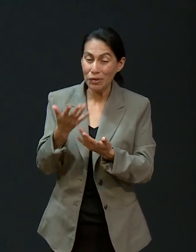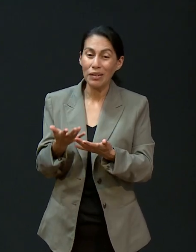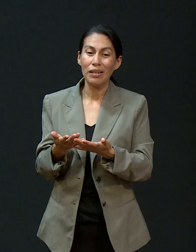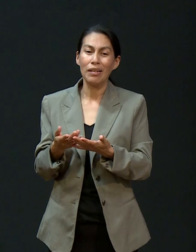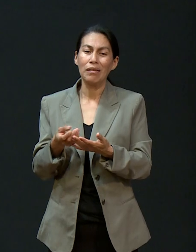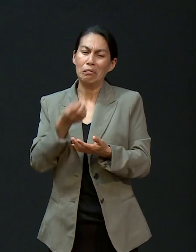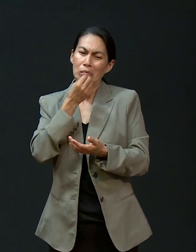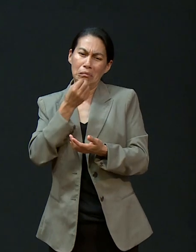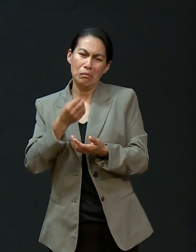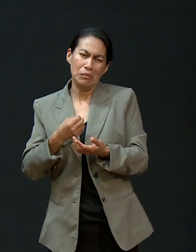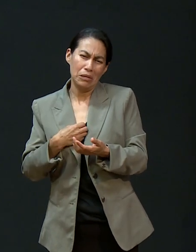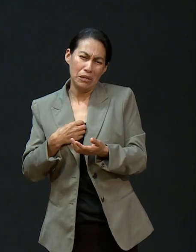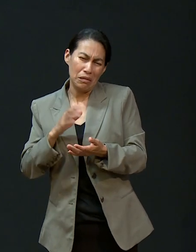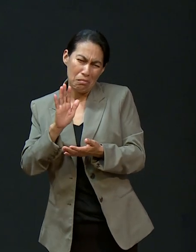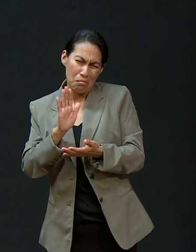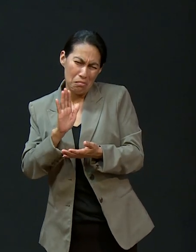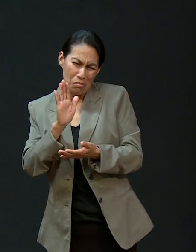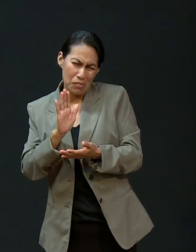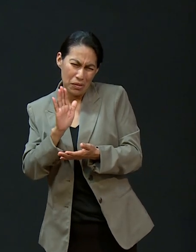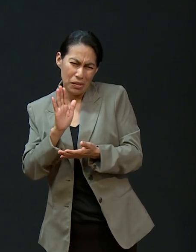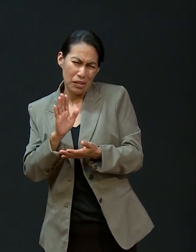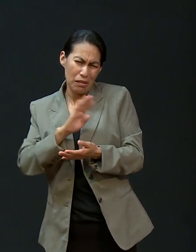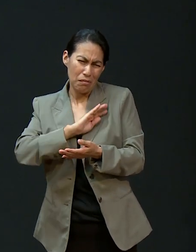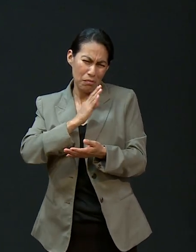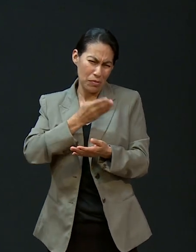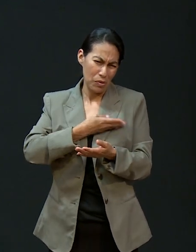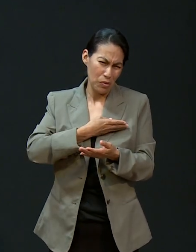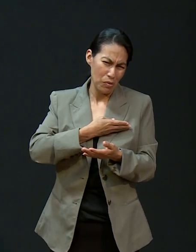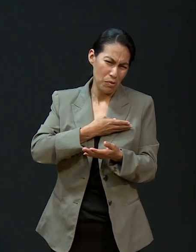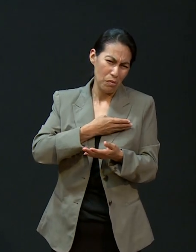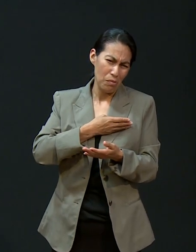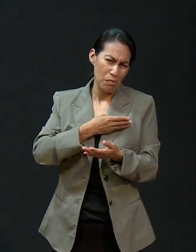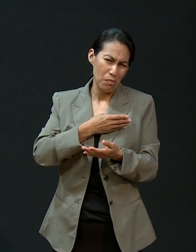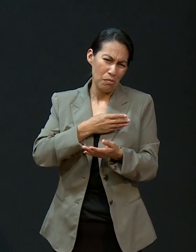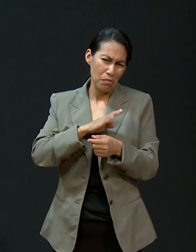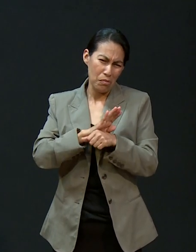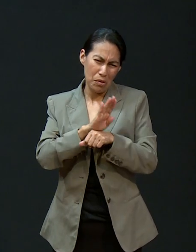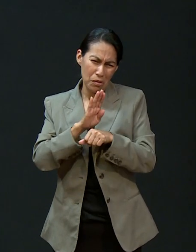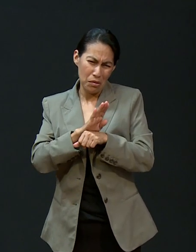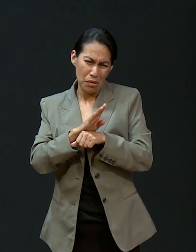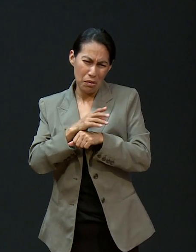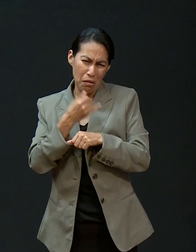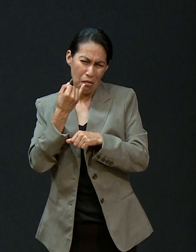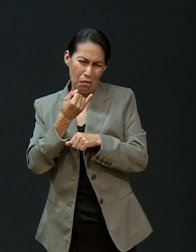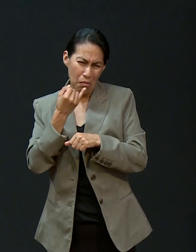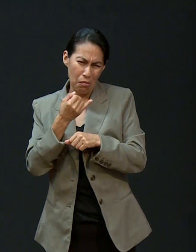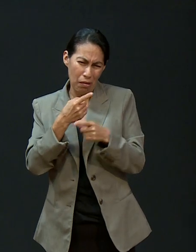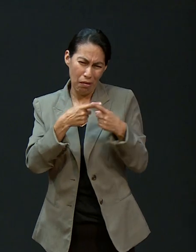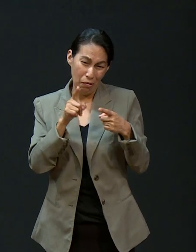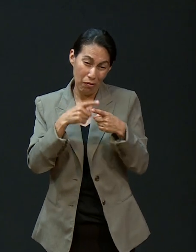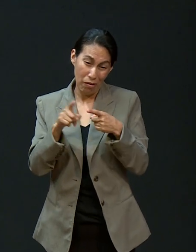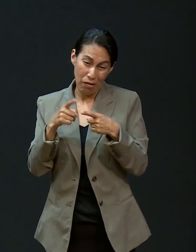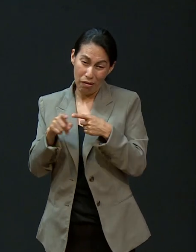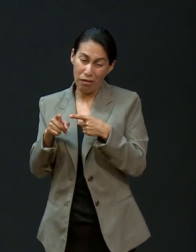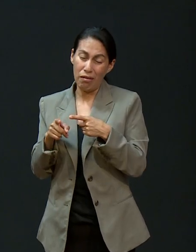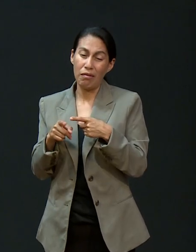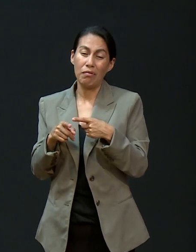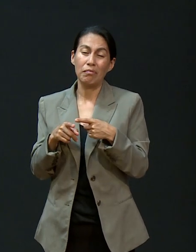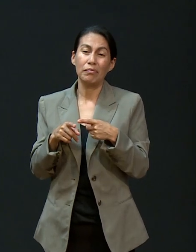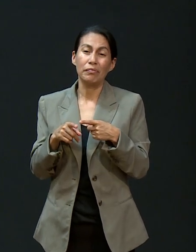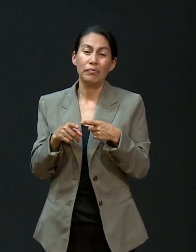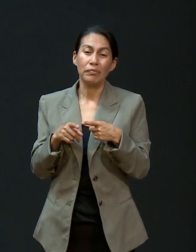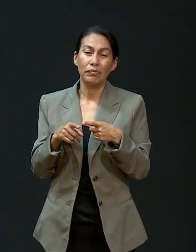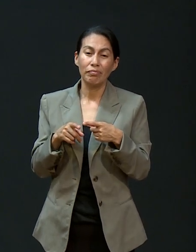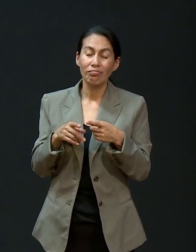idioma. Aunque estamos familiarizados con el portugués y el español, pero es otra mentalidad, otra